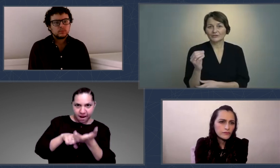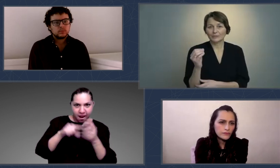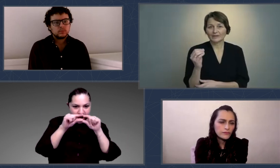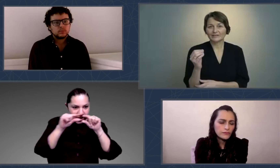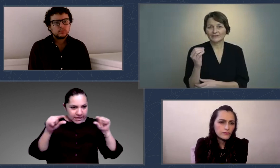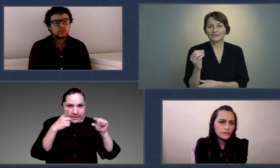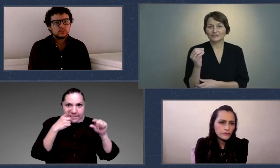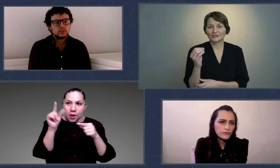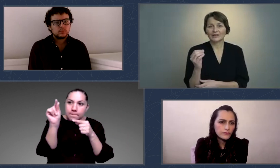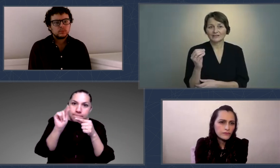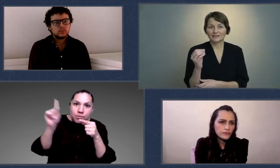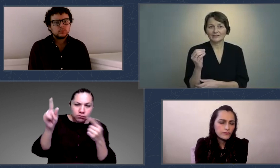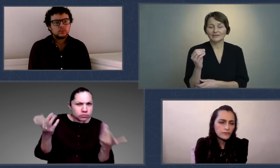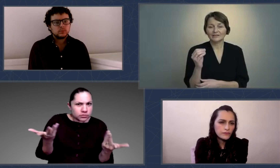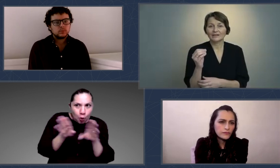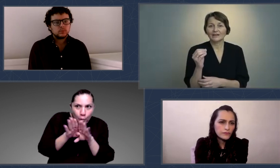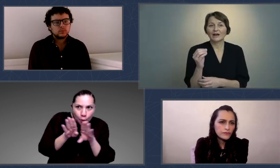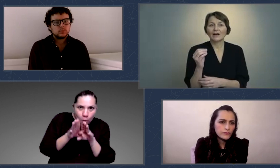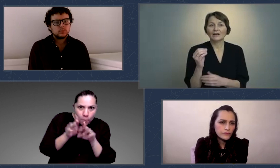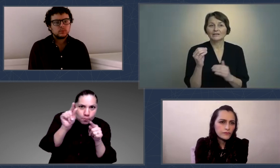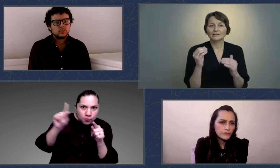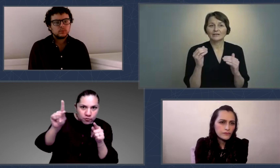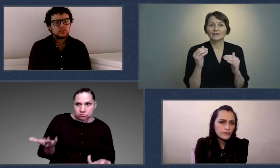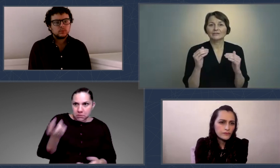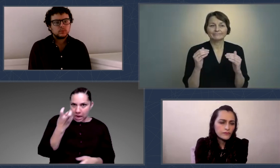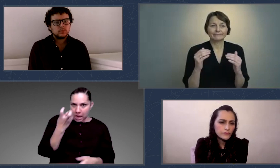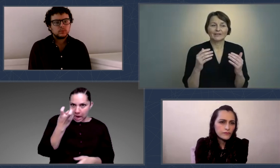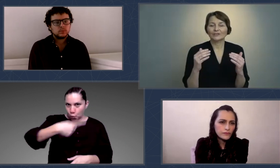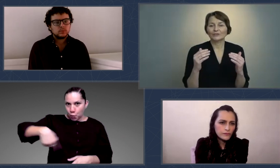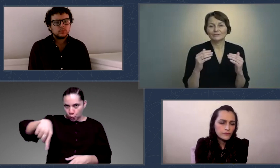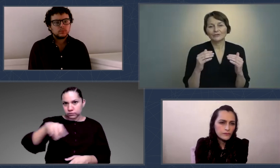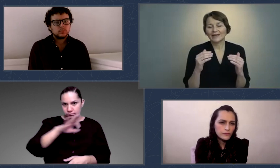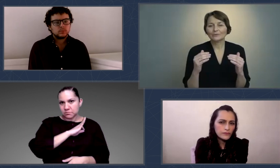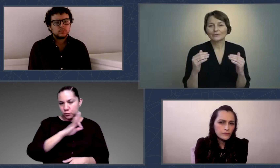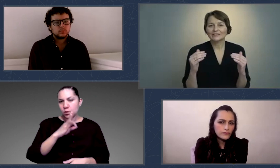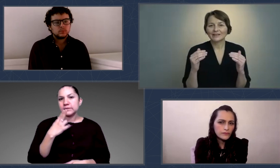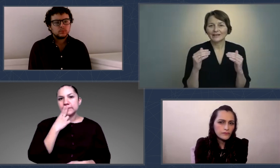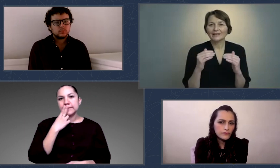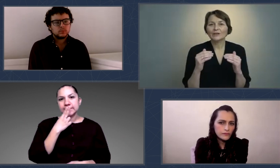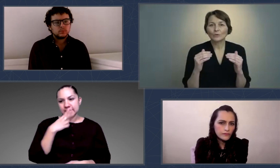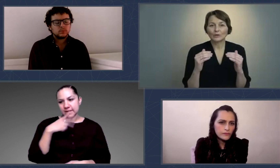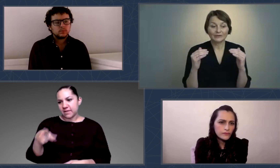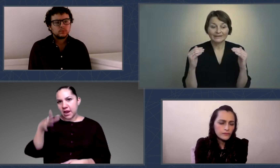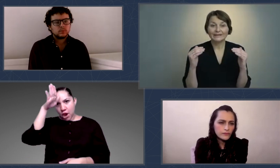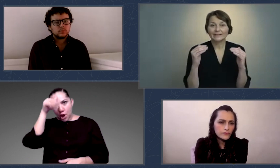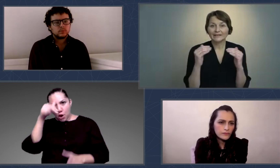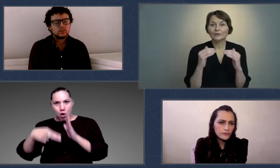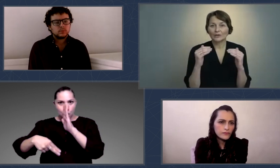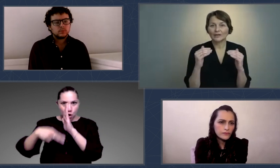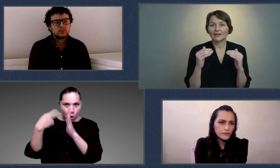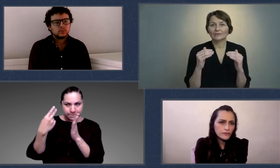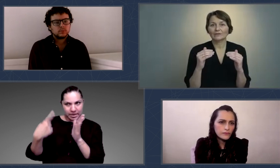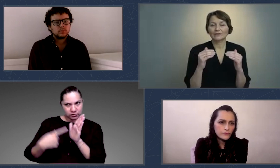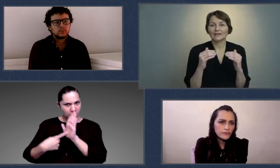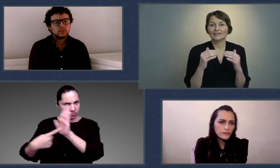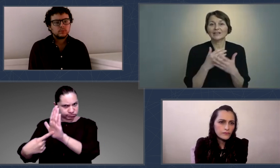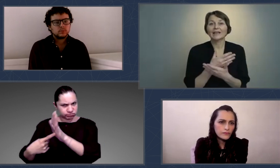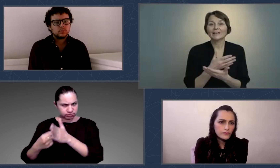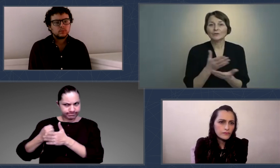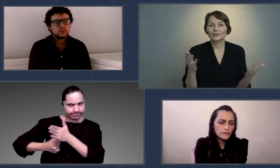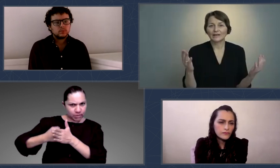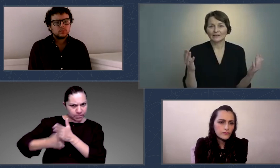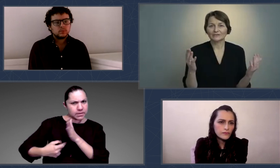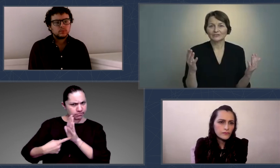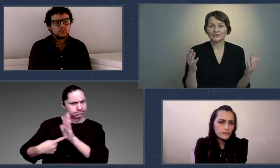Ustedes pueden apoyarse en estas convenciones internacionales como parte del cabildeo y de sus planteamientos. Otra cosa es que si